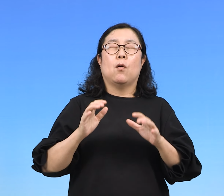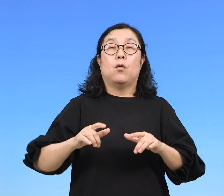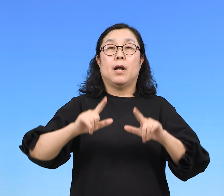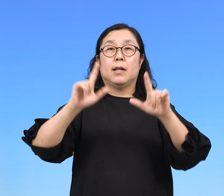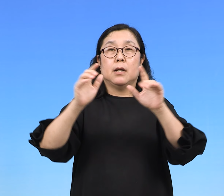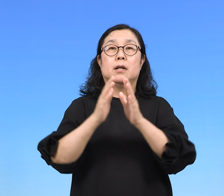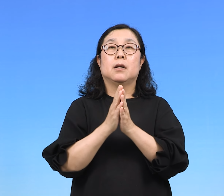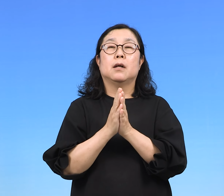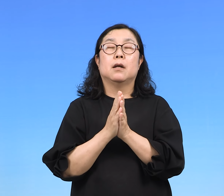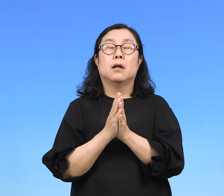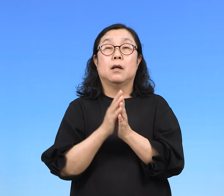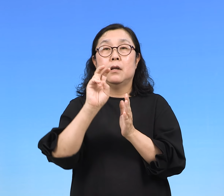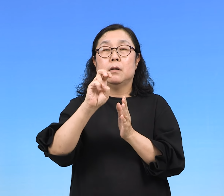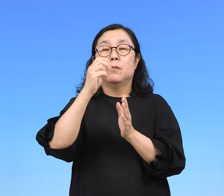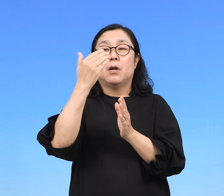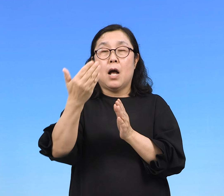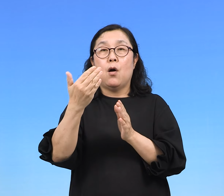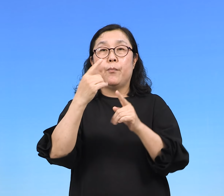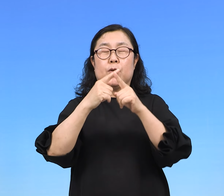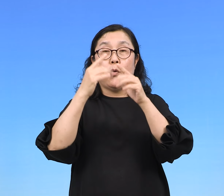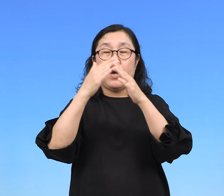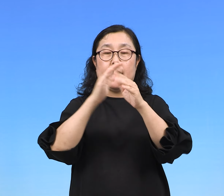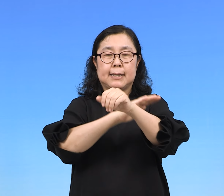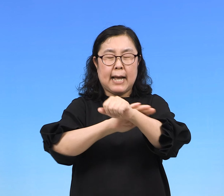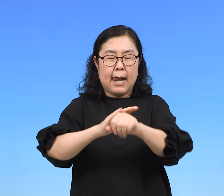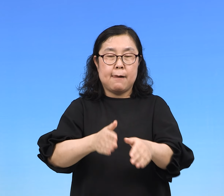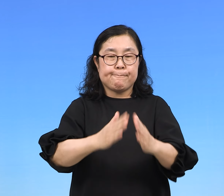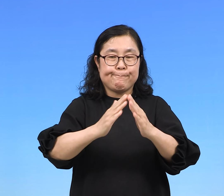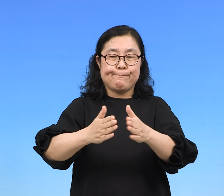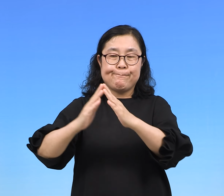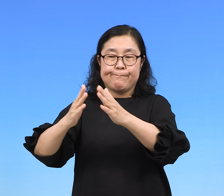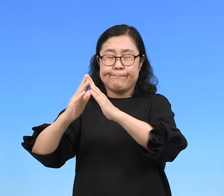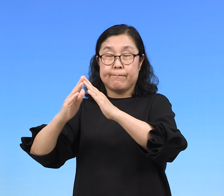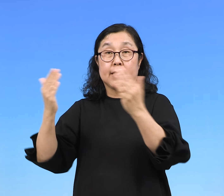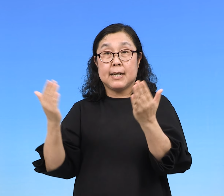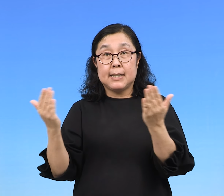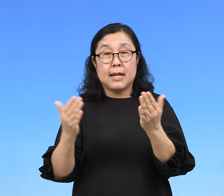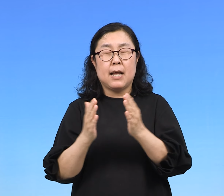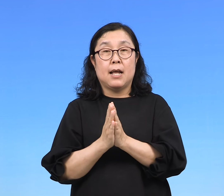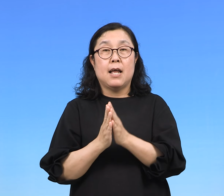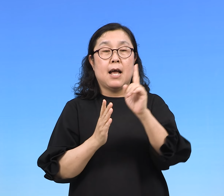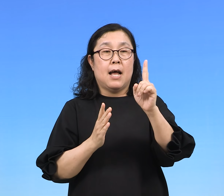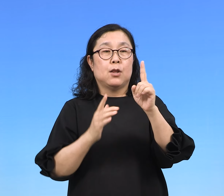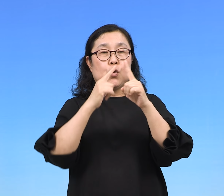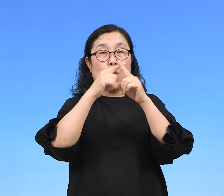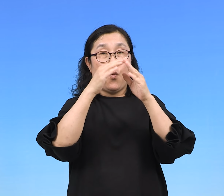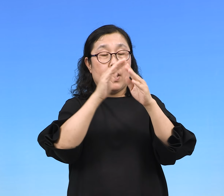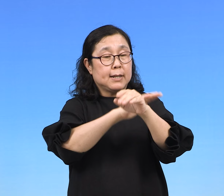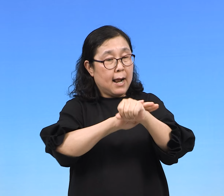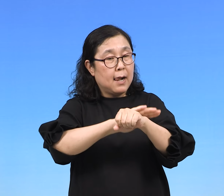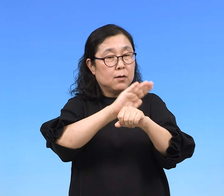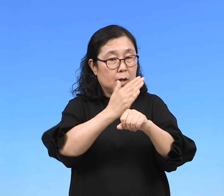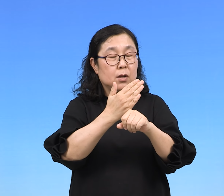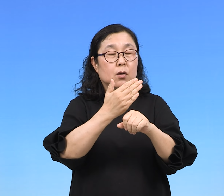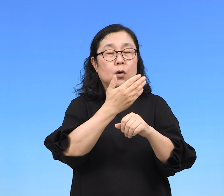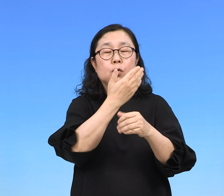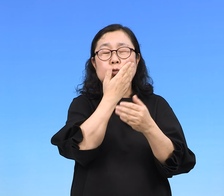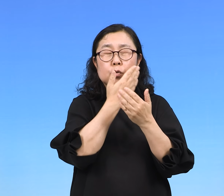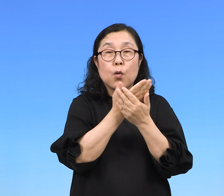올 한 해는 과도기로 이 29교회가 잘 세워지는 여기에, 그래서 한 교회가 잘 되는 것도